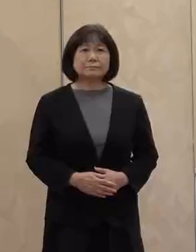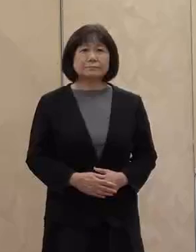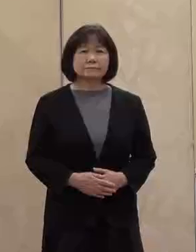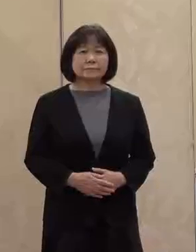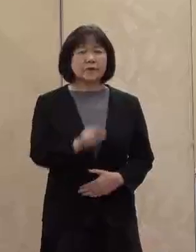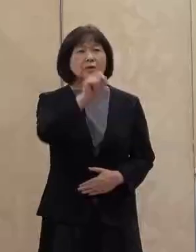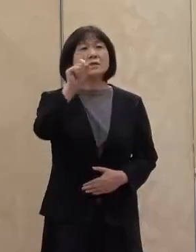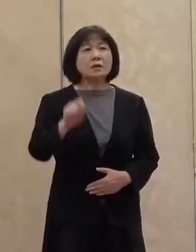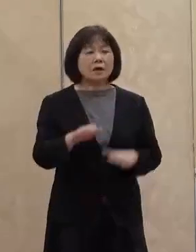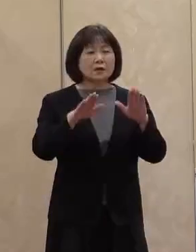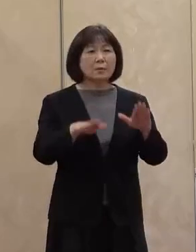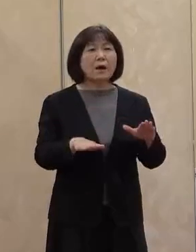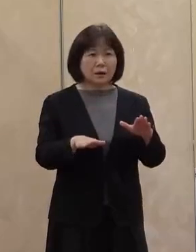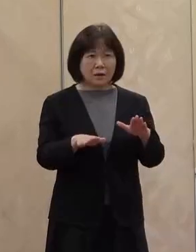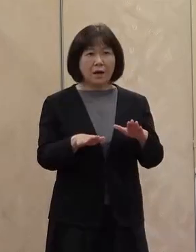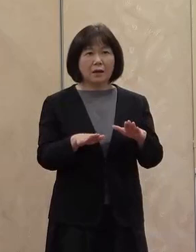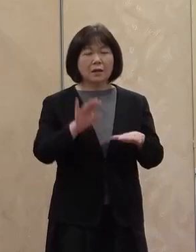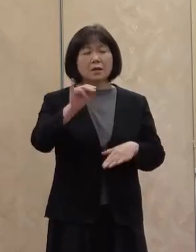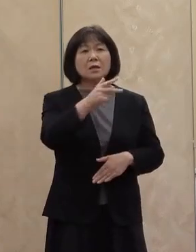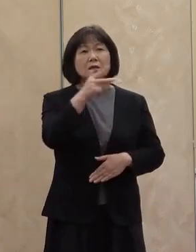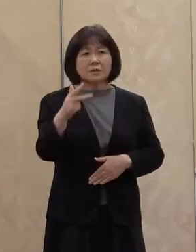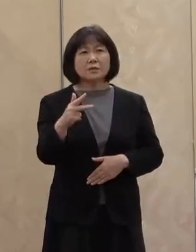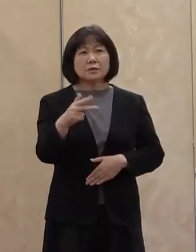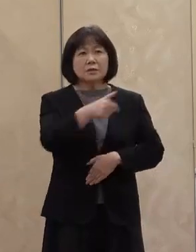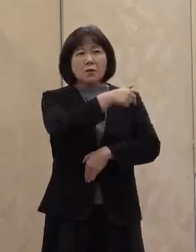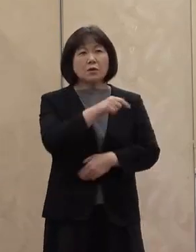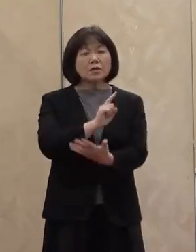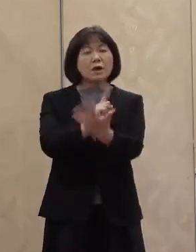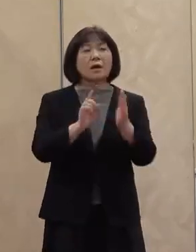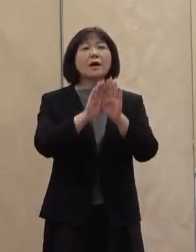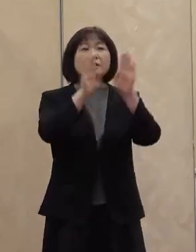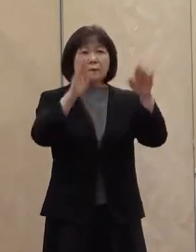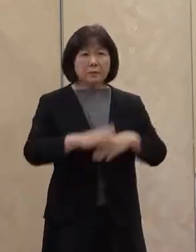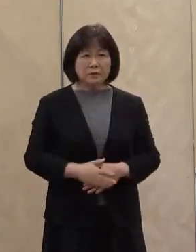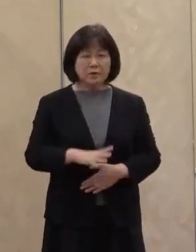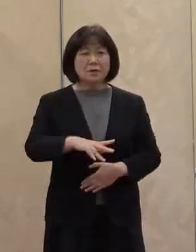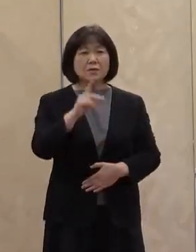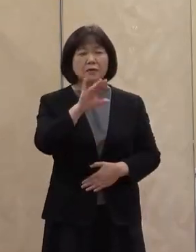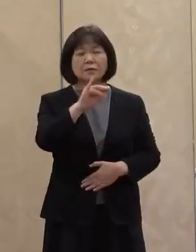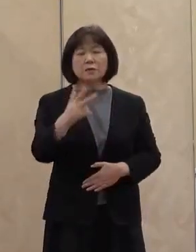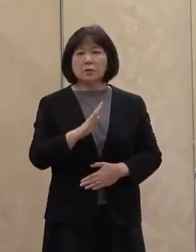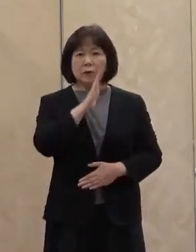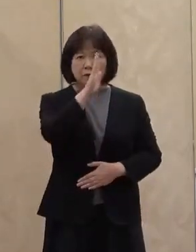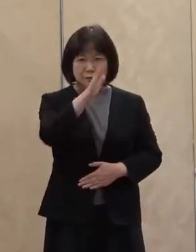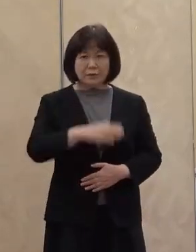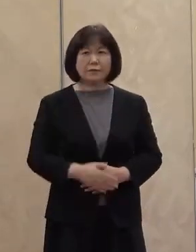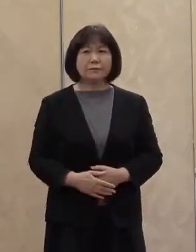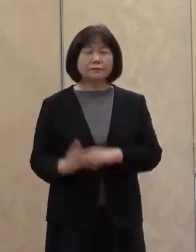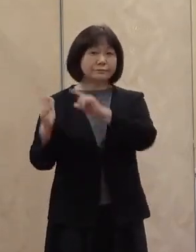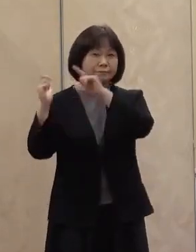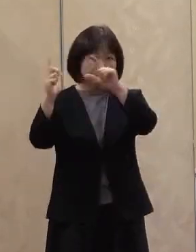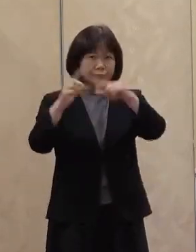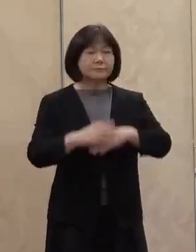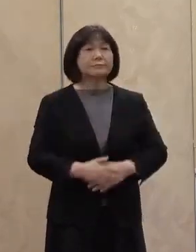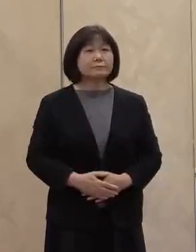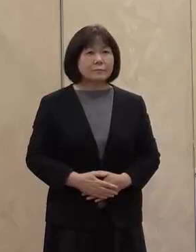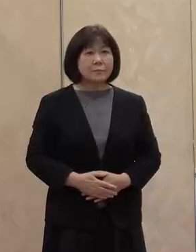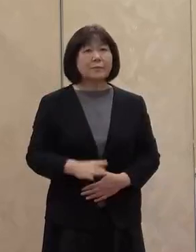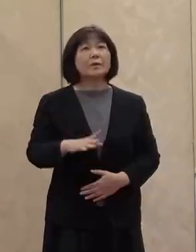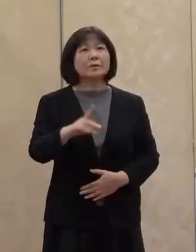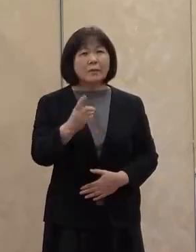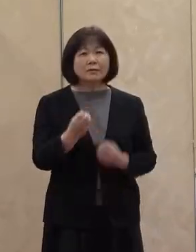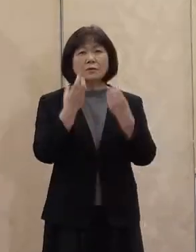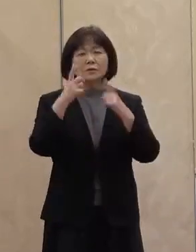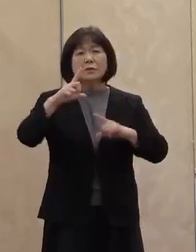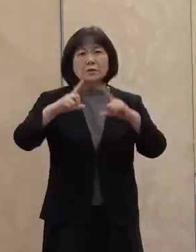ただいまから知事の記者会見を始めさせていただきます。最初に知事からお願いいたします。 まず新型